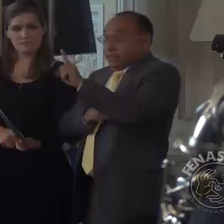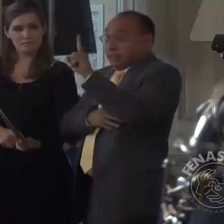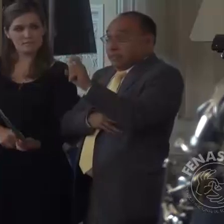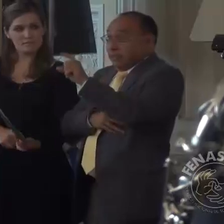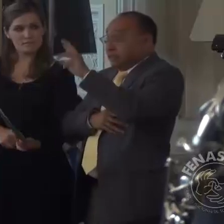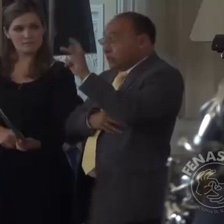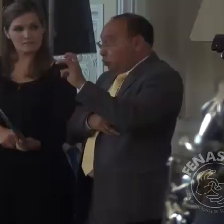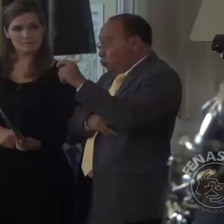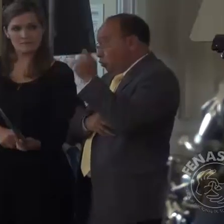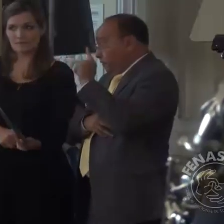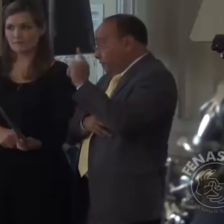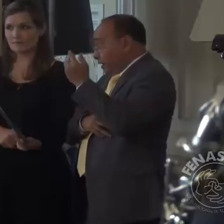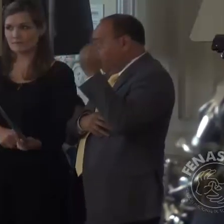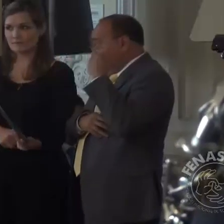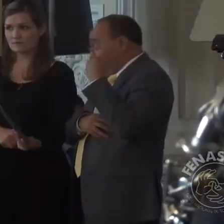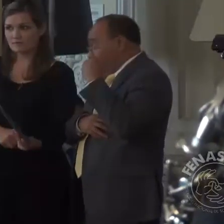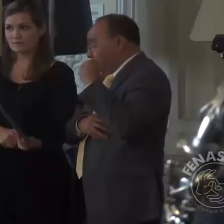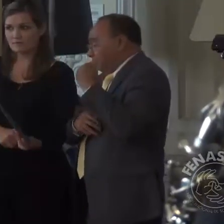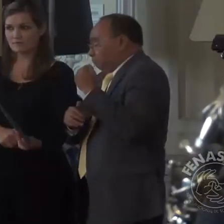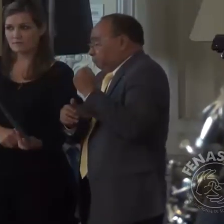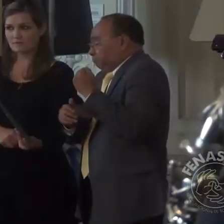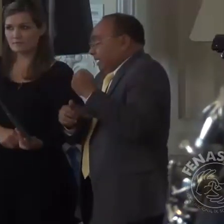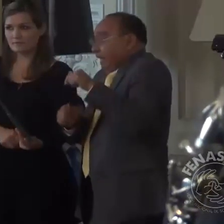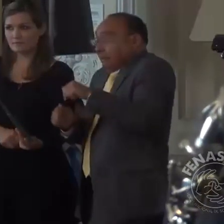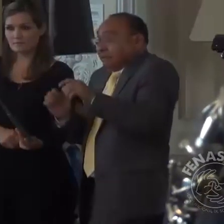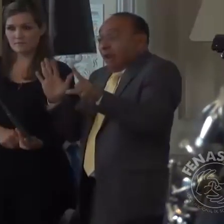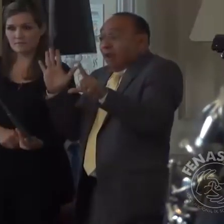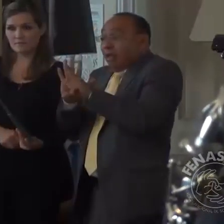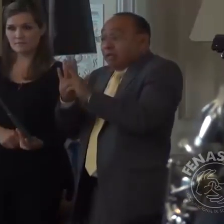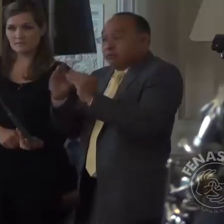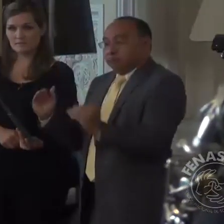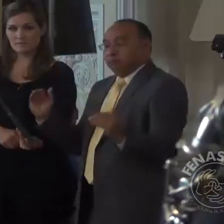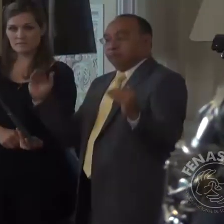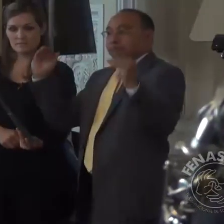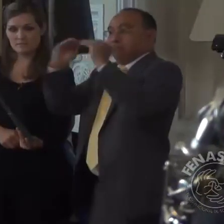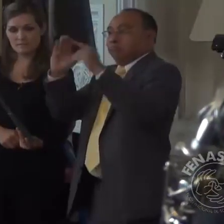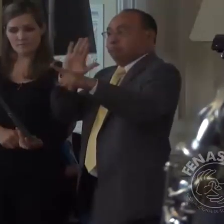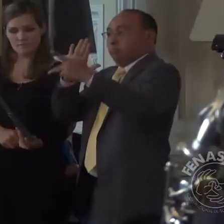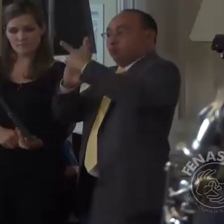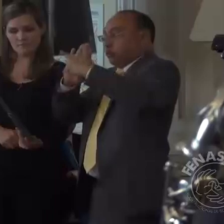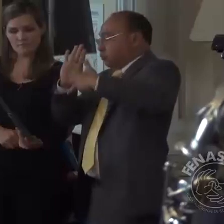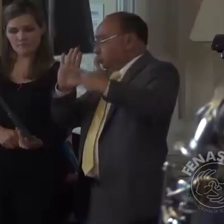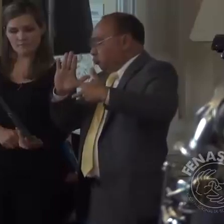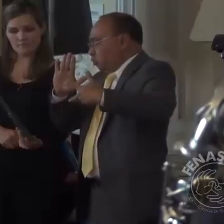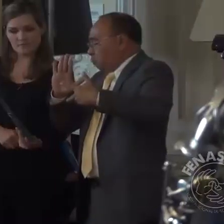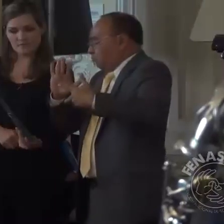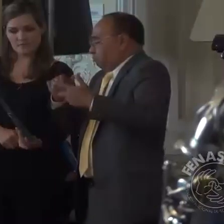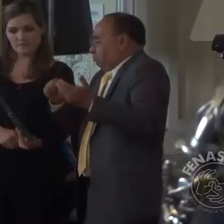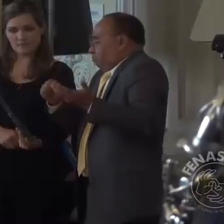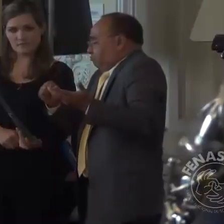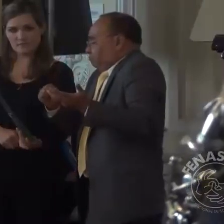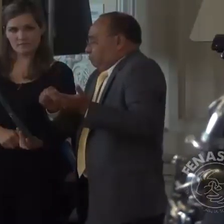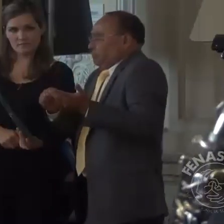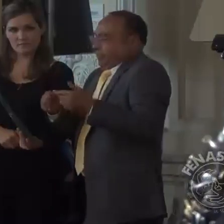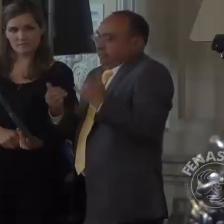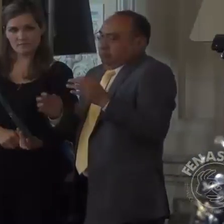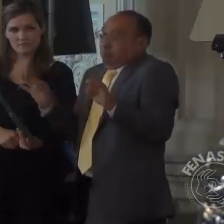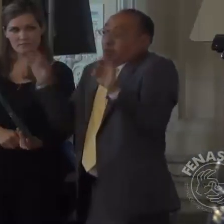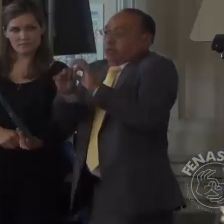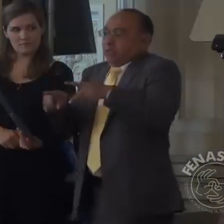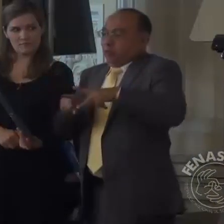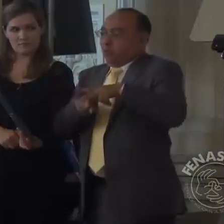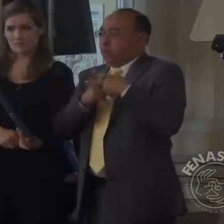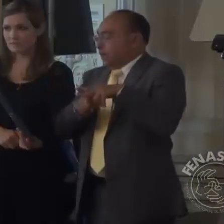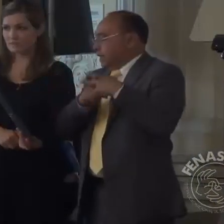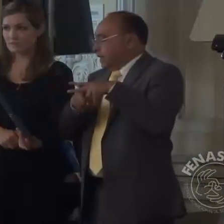esta sanción de la ley estatutaria. El 17 de febrero nos permite a nosotros,